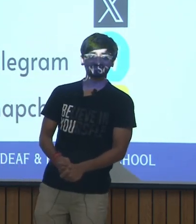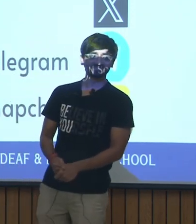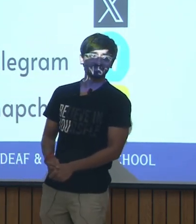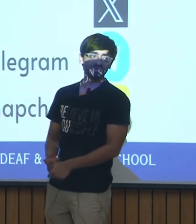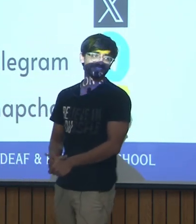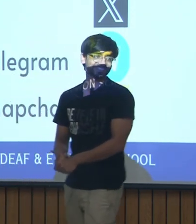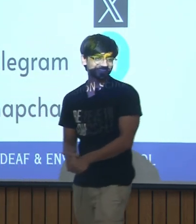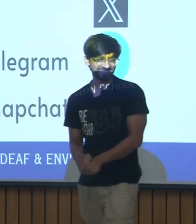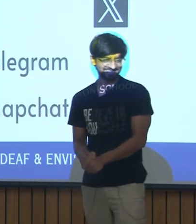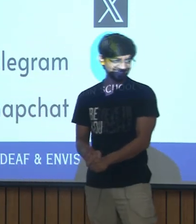ट्विटर